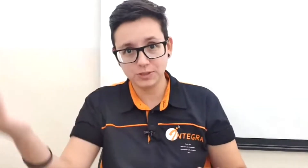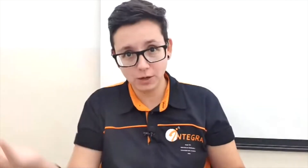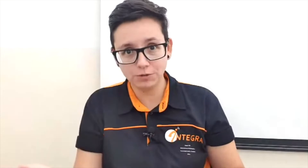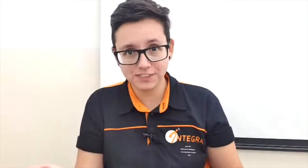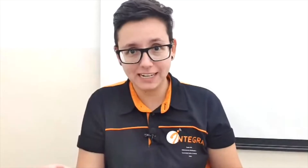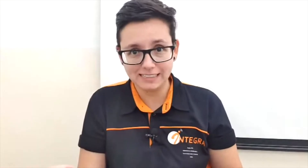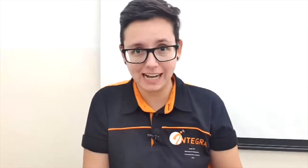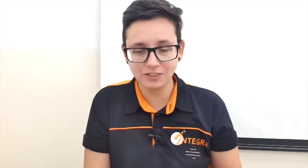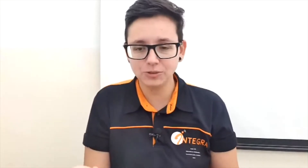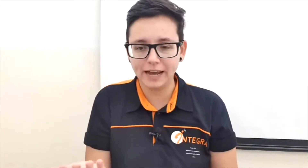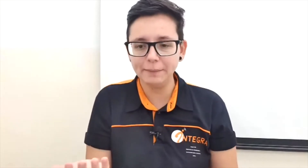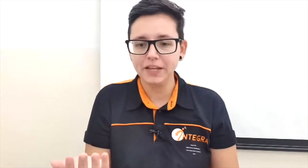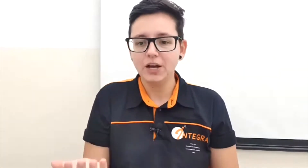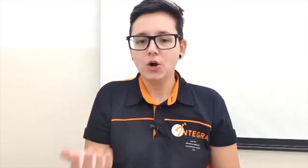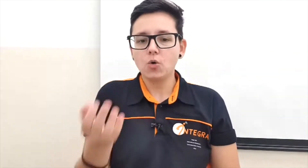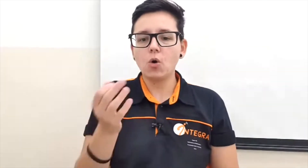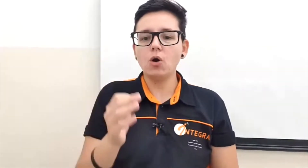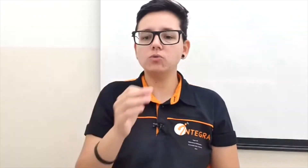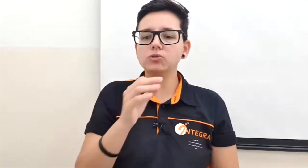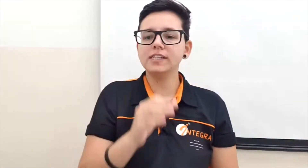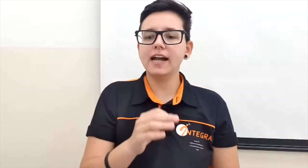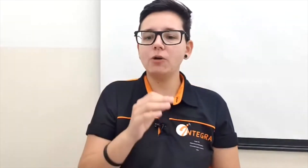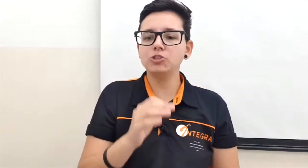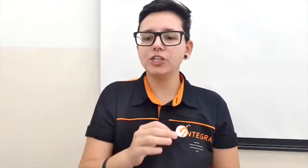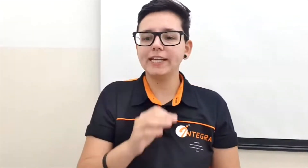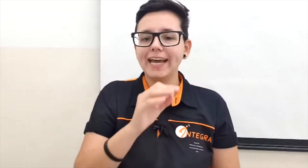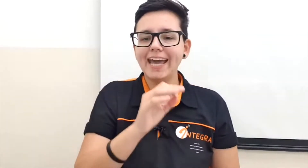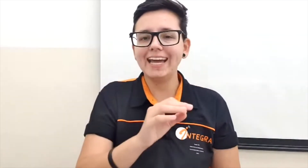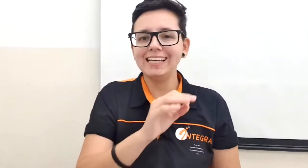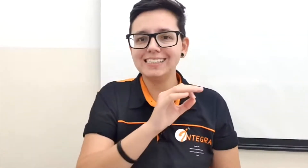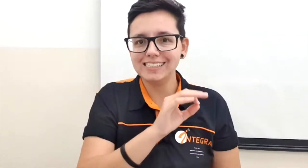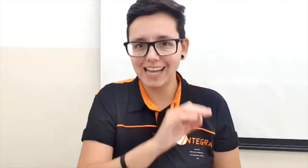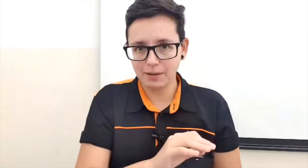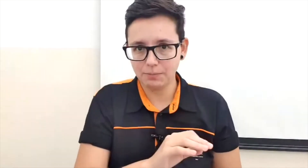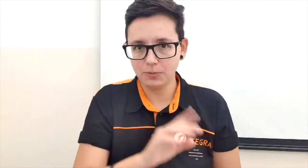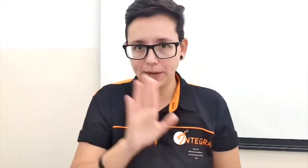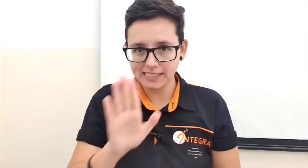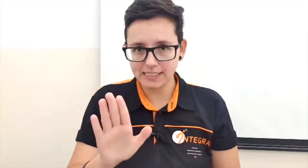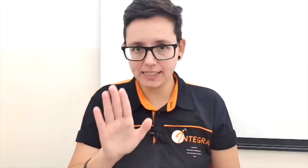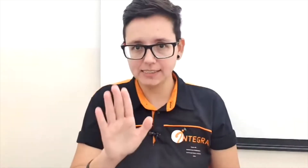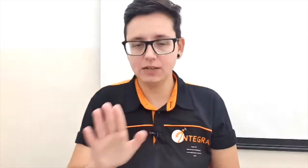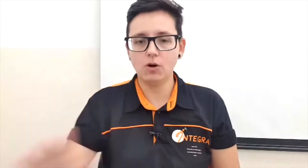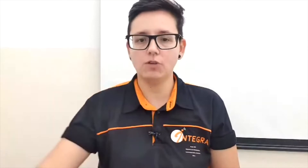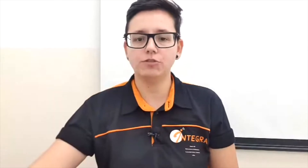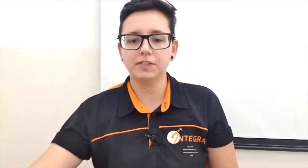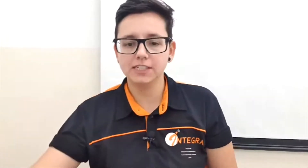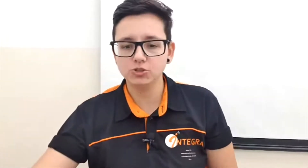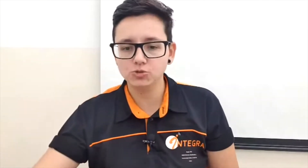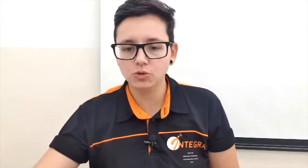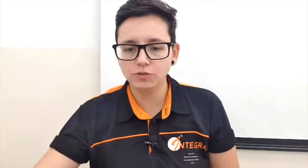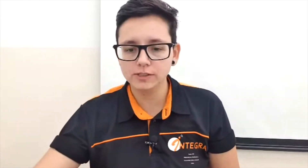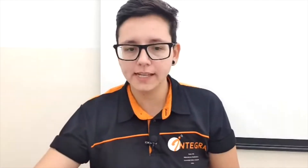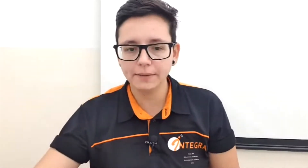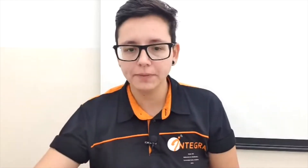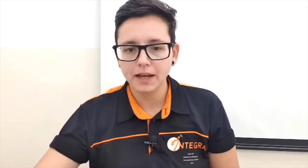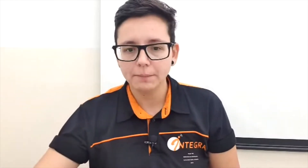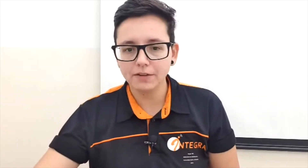não oficializado, né? Com o sinal de exemplo. Presta atenção, ó, vou fazer junto com você para